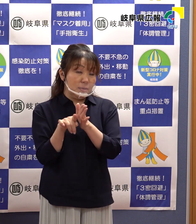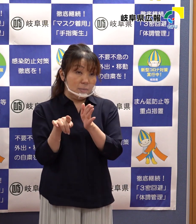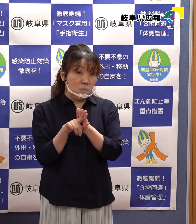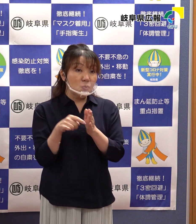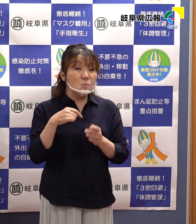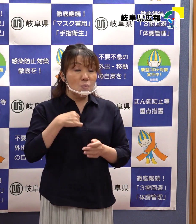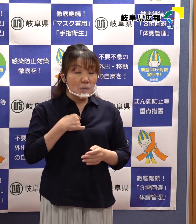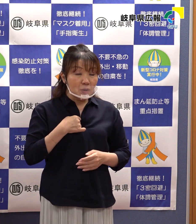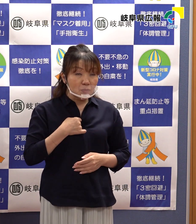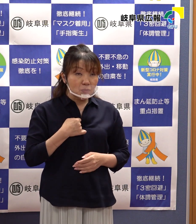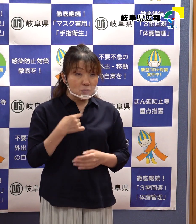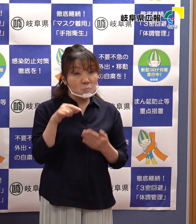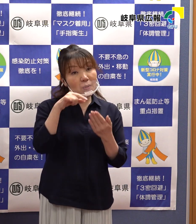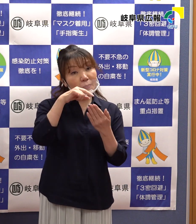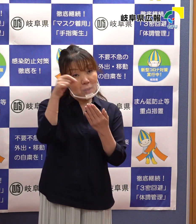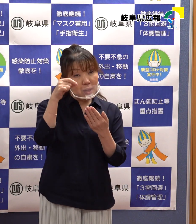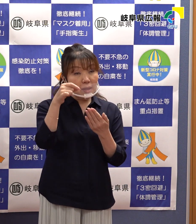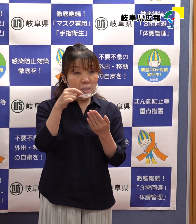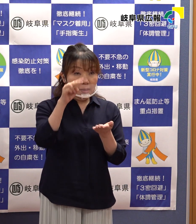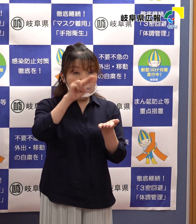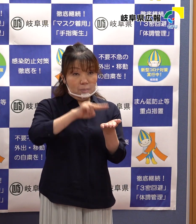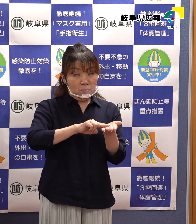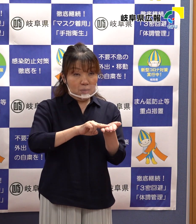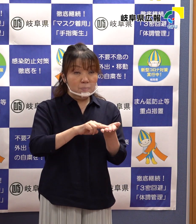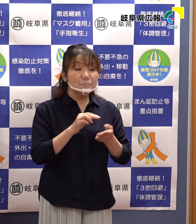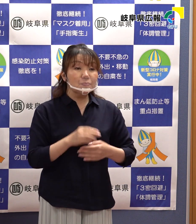それを私どもも採用したということです。